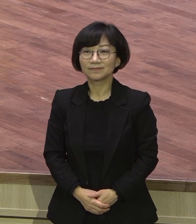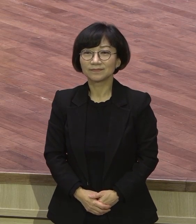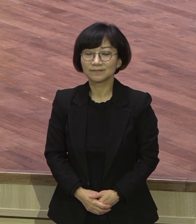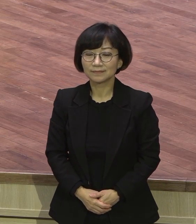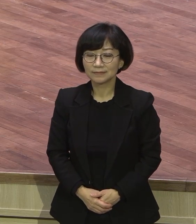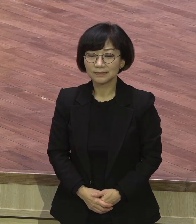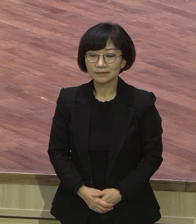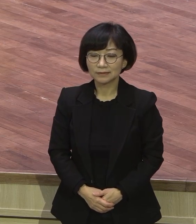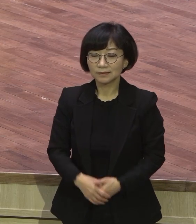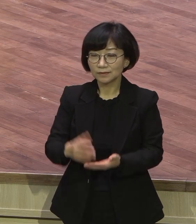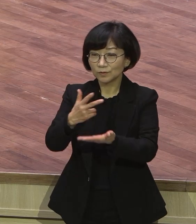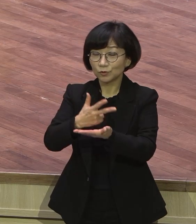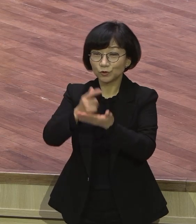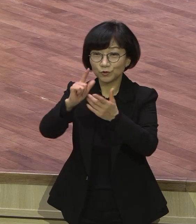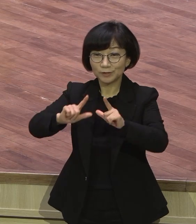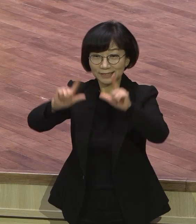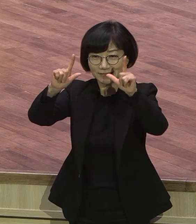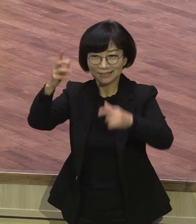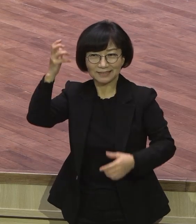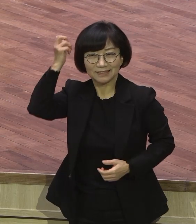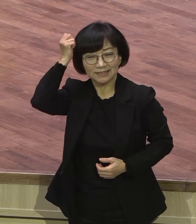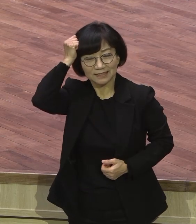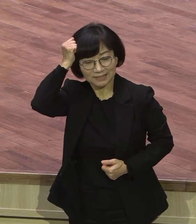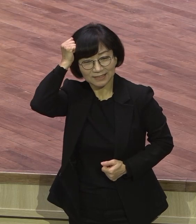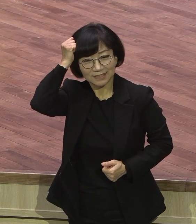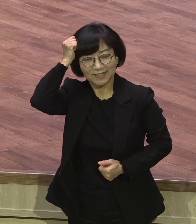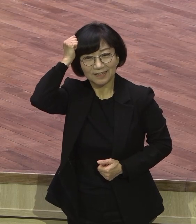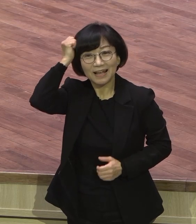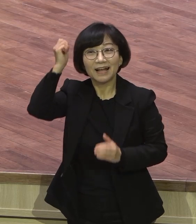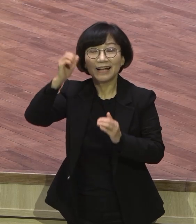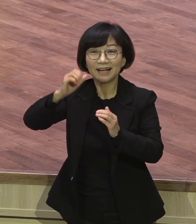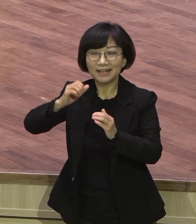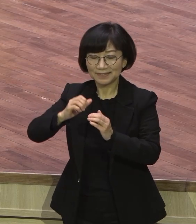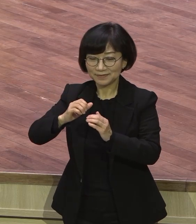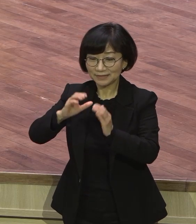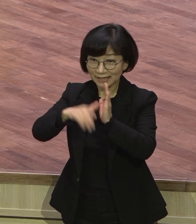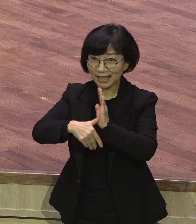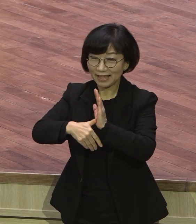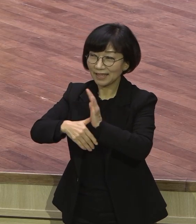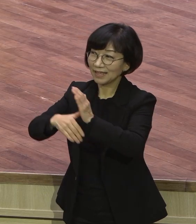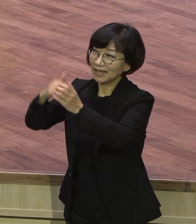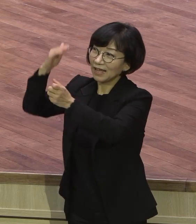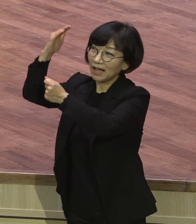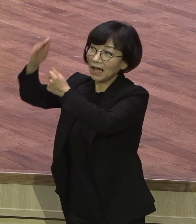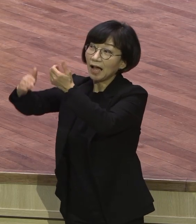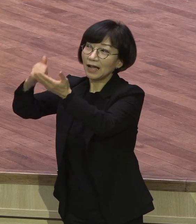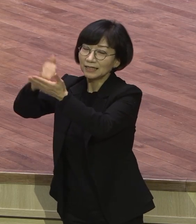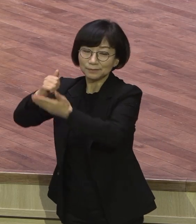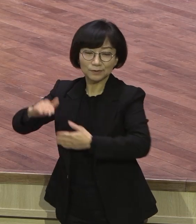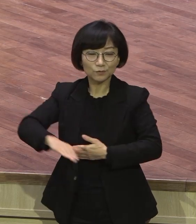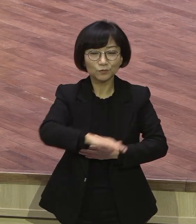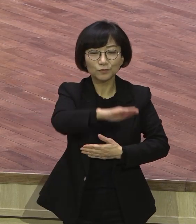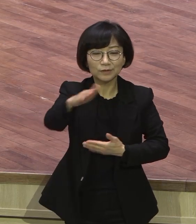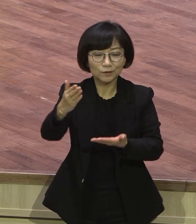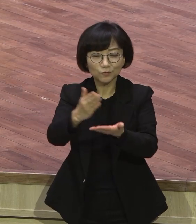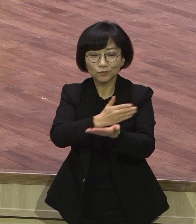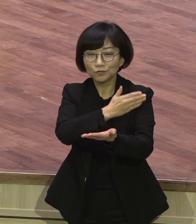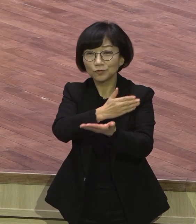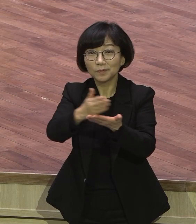주일 성수를 통해서 하나님은 우리를 구별하셨다 성도는 구별됐다는 뜻이거든요